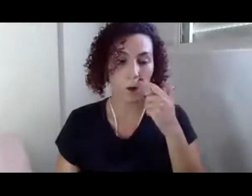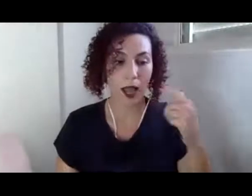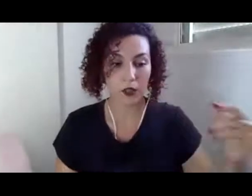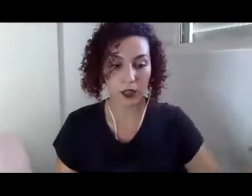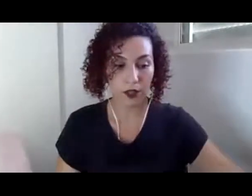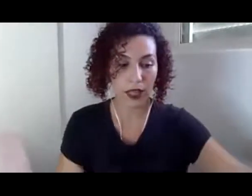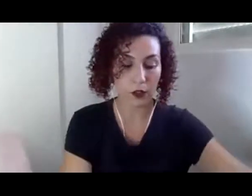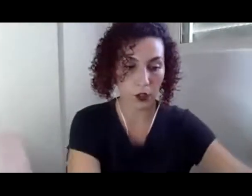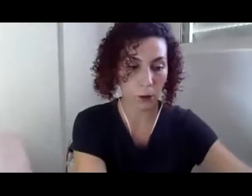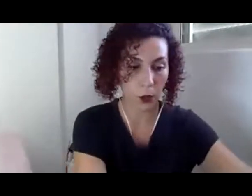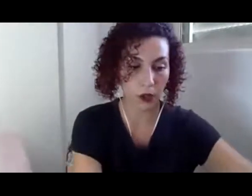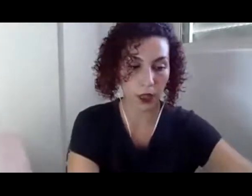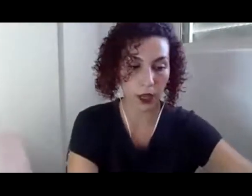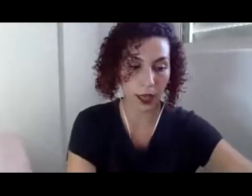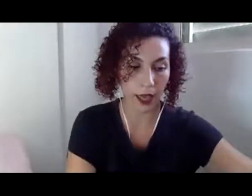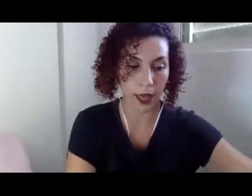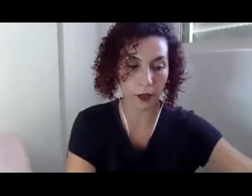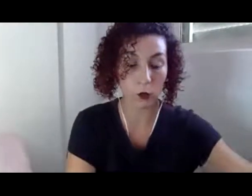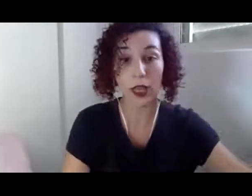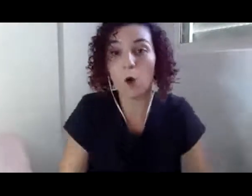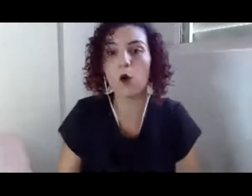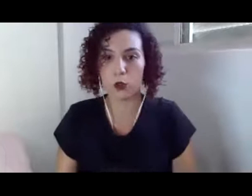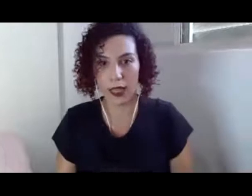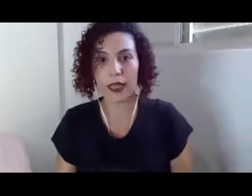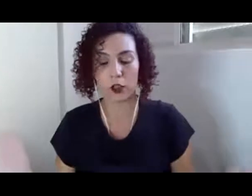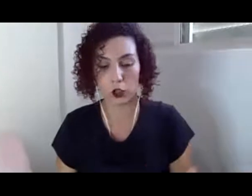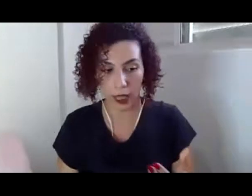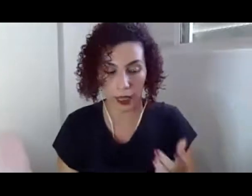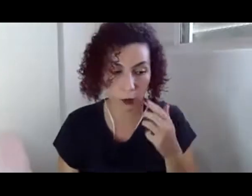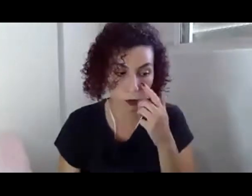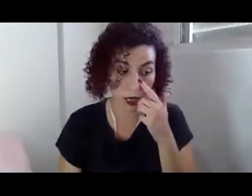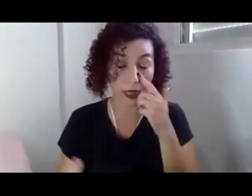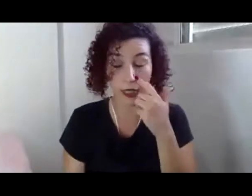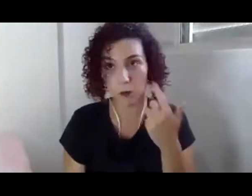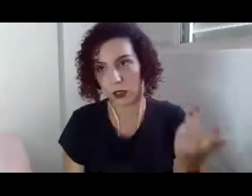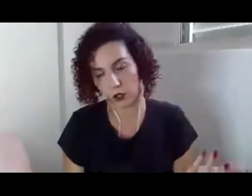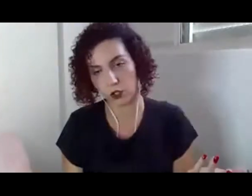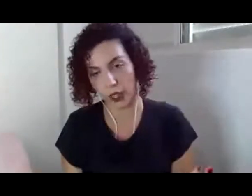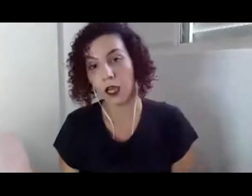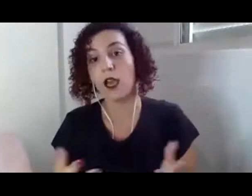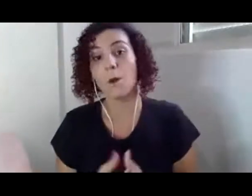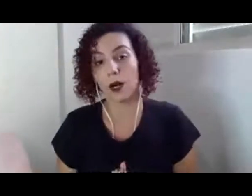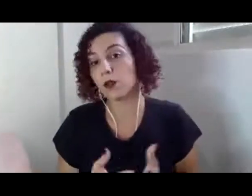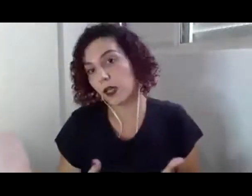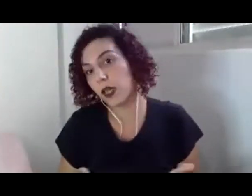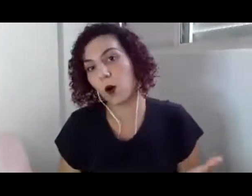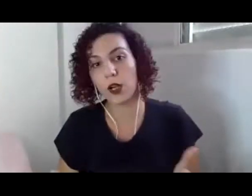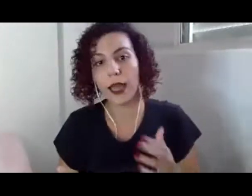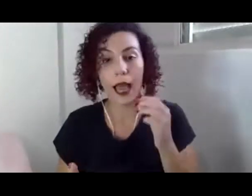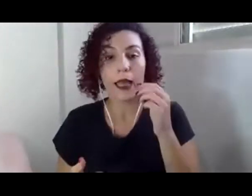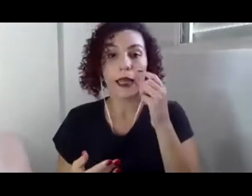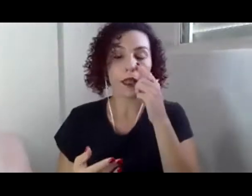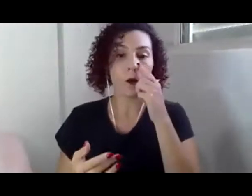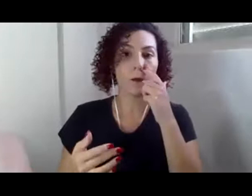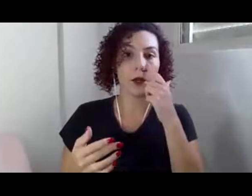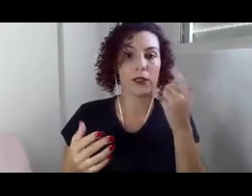pensa em linguagem, na verdade, a gente pode, nos recursos, né, que a gente tem, nos mecanismos que a gente tem para conseguir